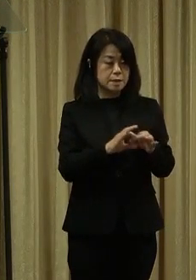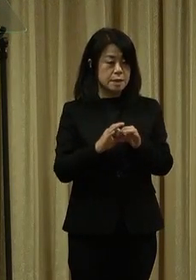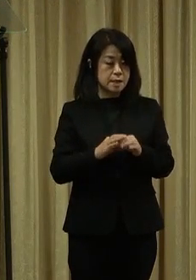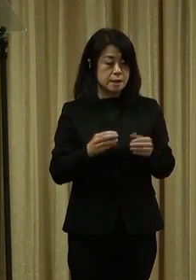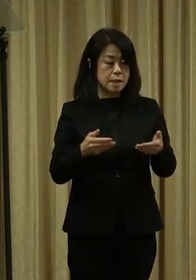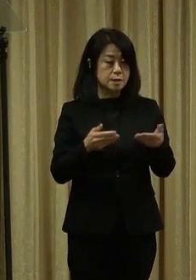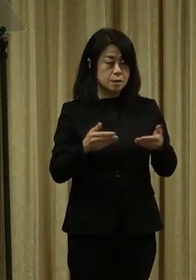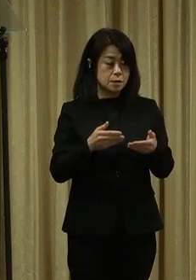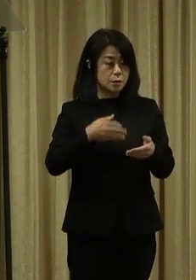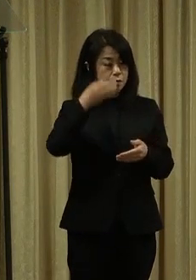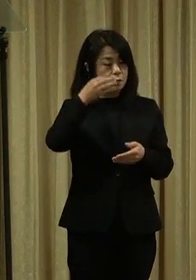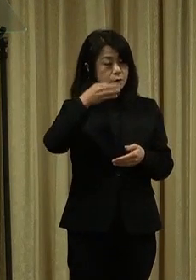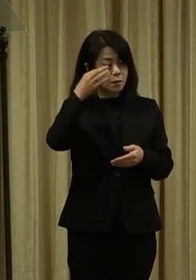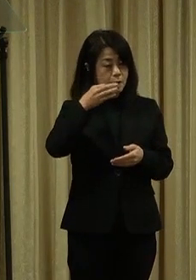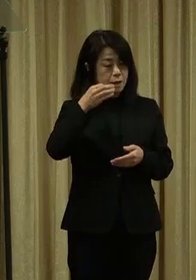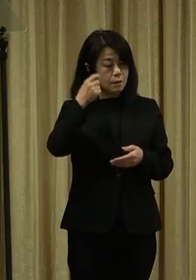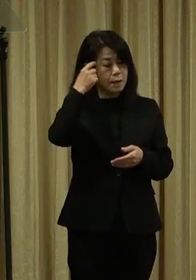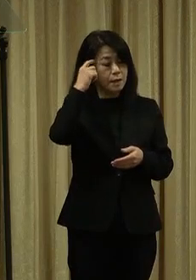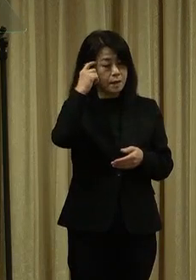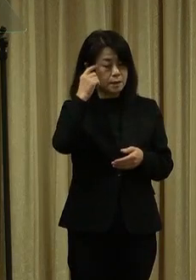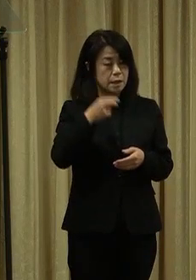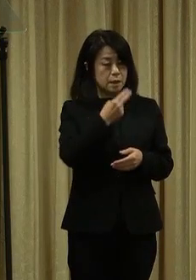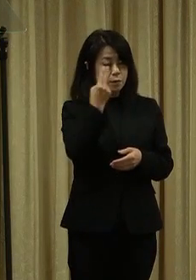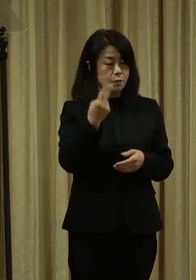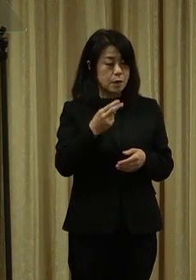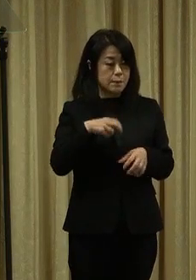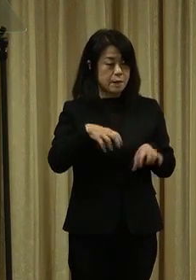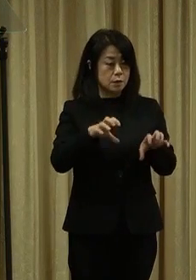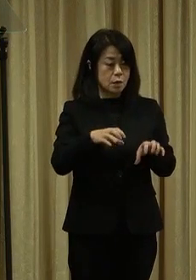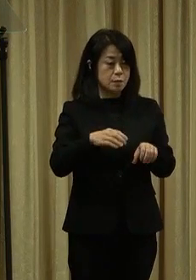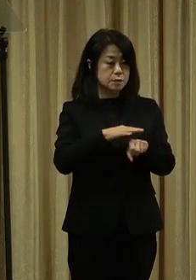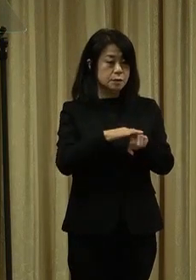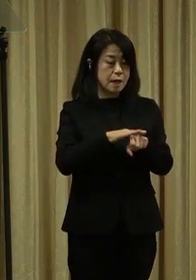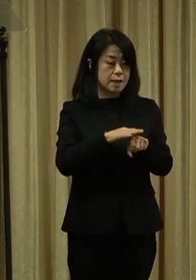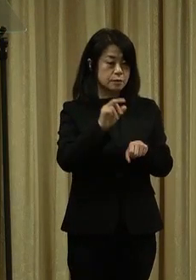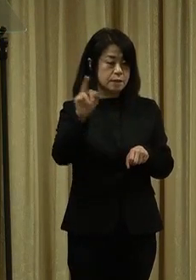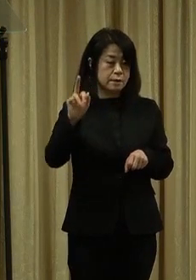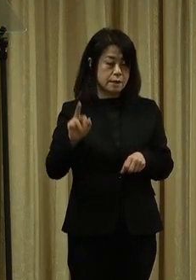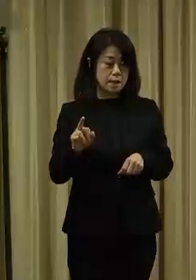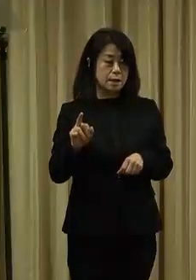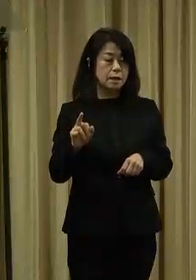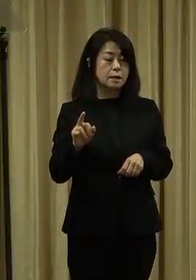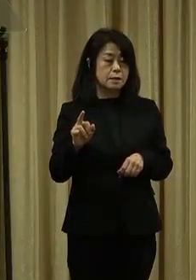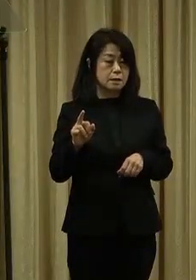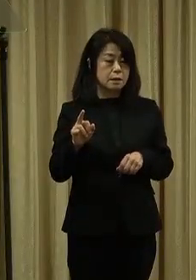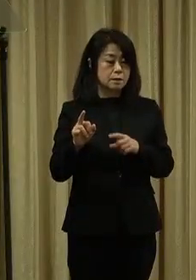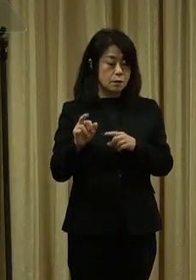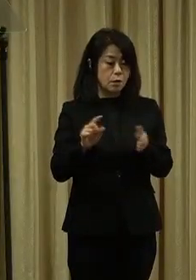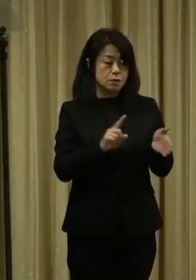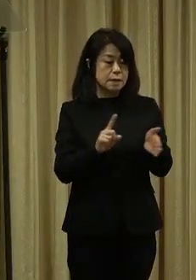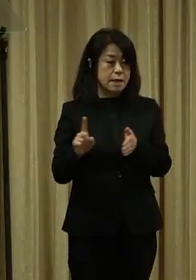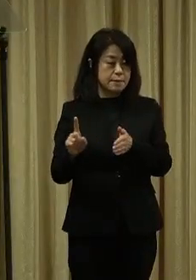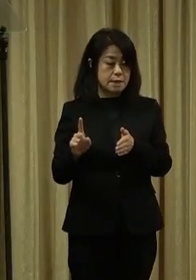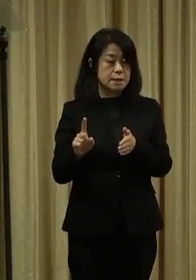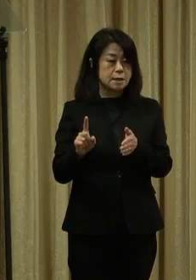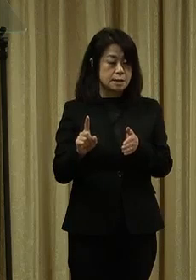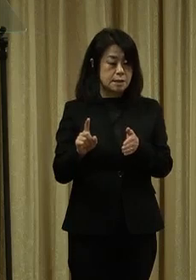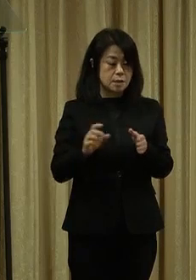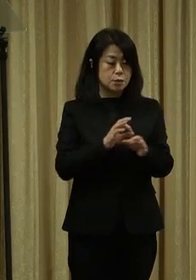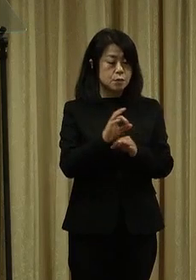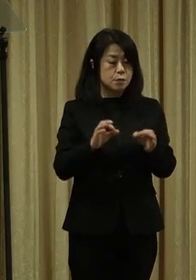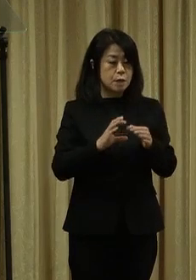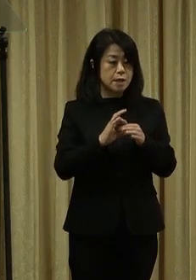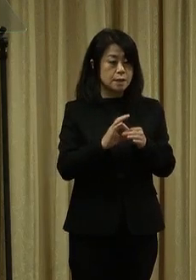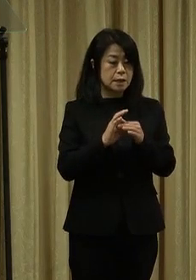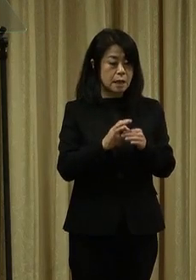ューの評価結果を踏まえて富山動物愛護センター仮称ですけれどもこの整備に向けて整備運営に